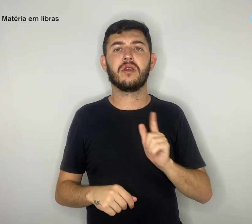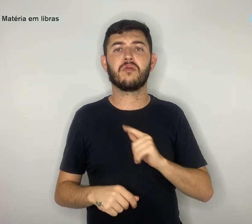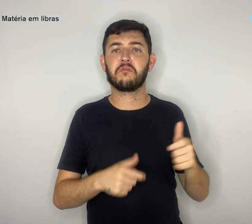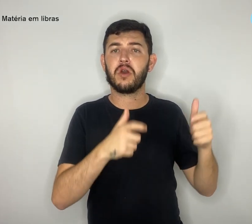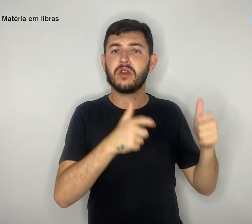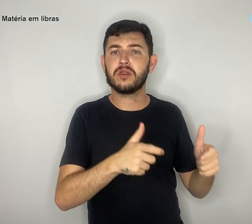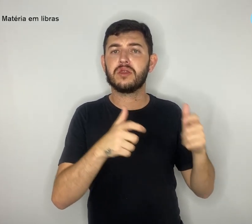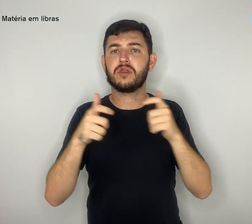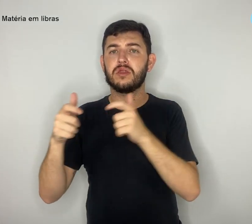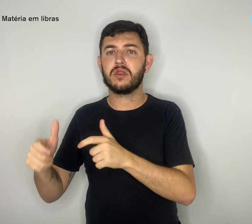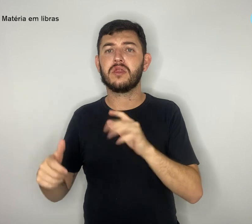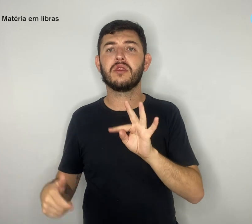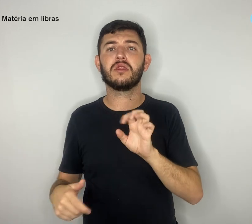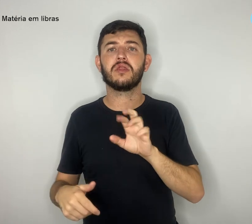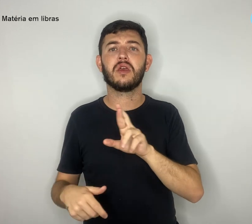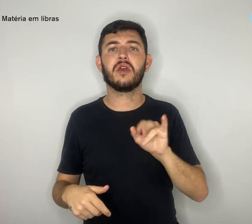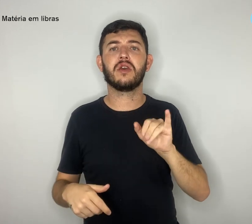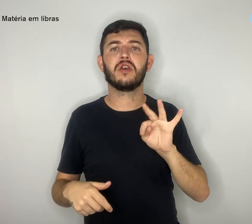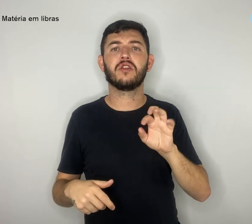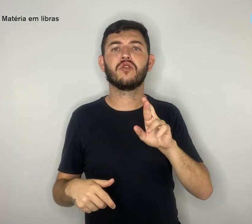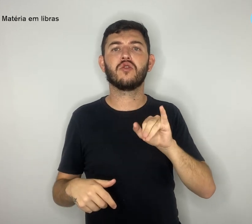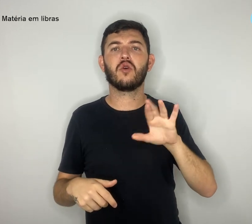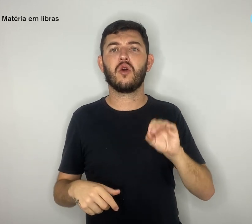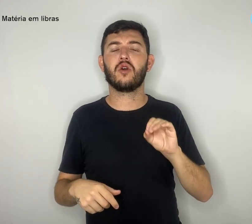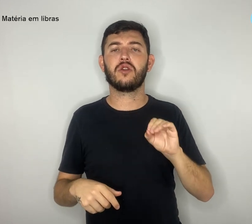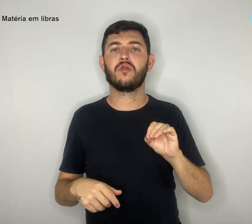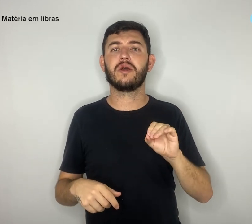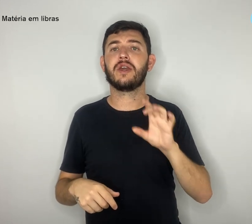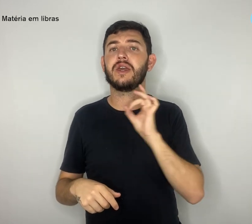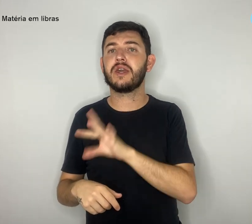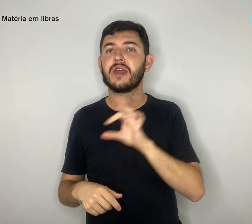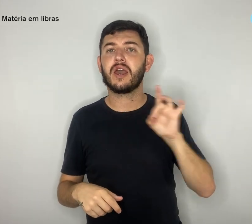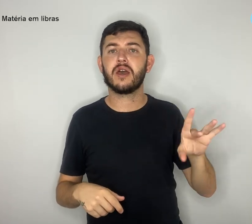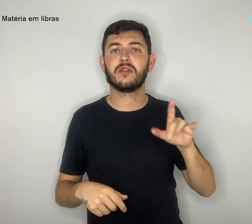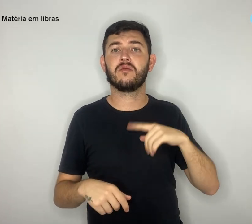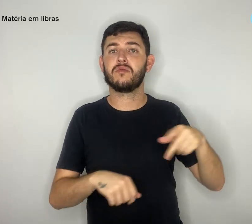territórios e o direito de cada um a ter sua nação soberana.